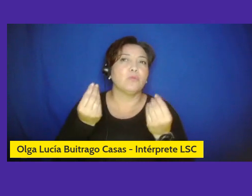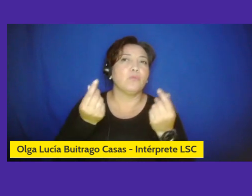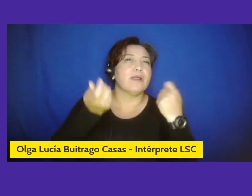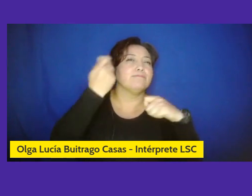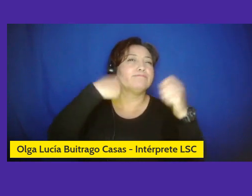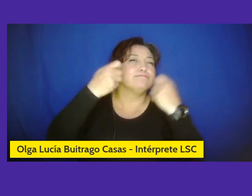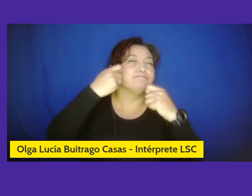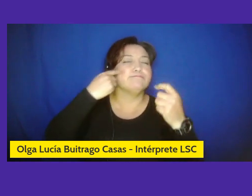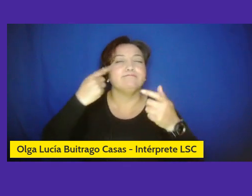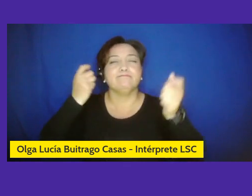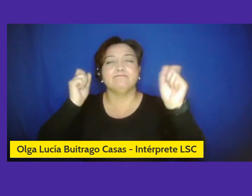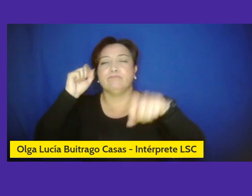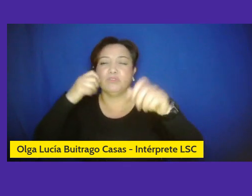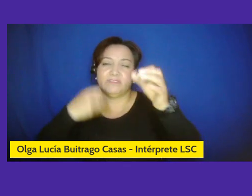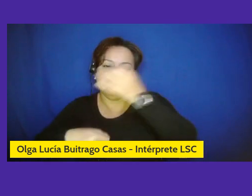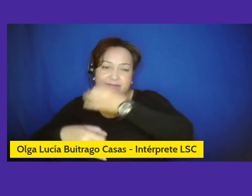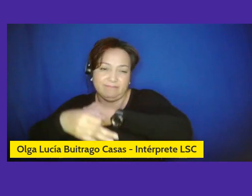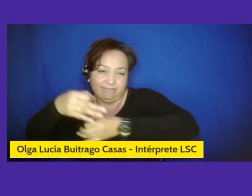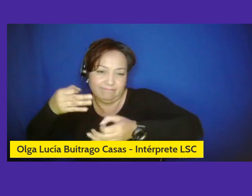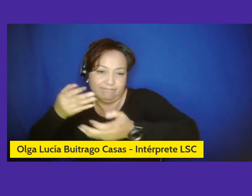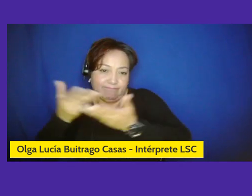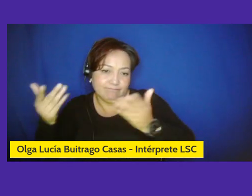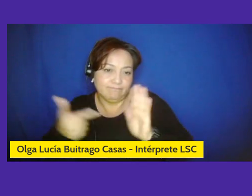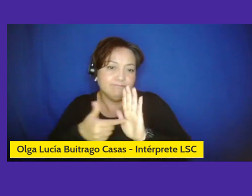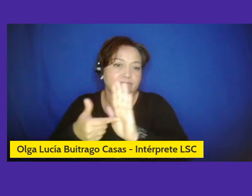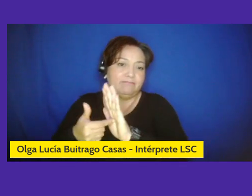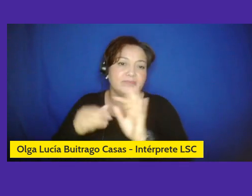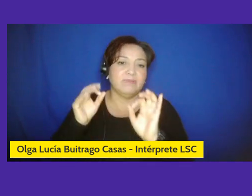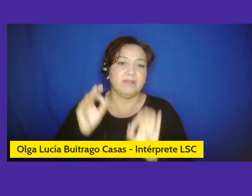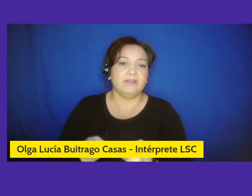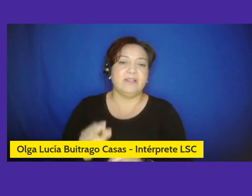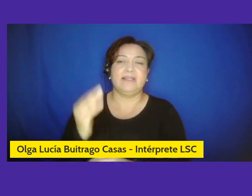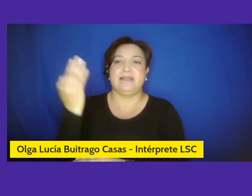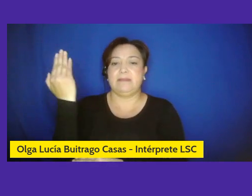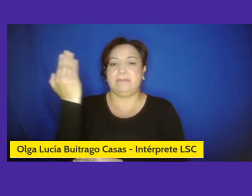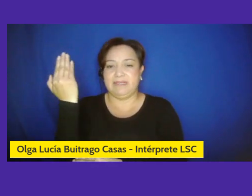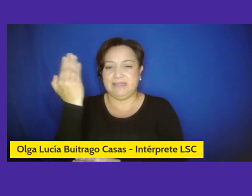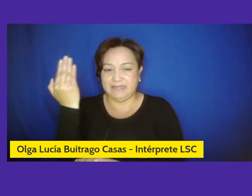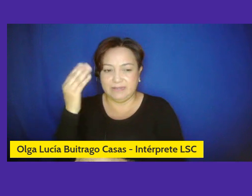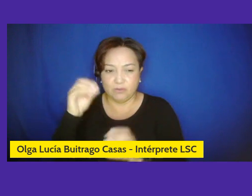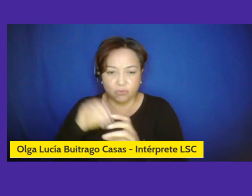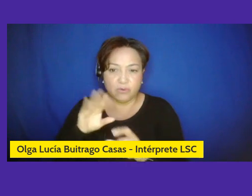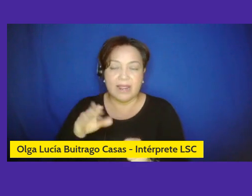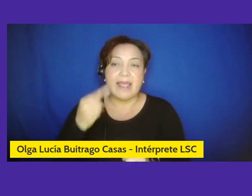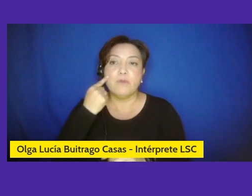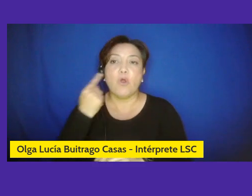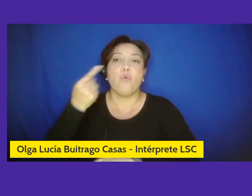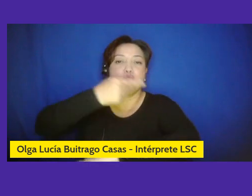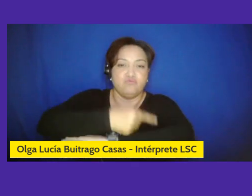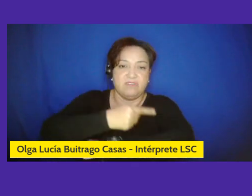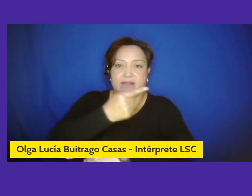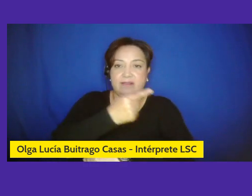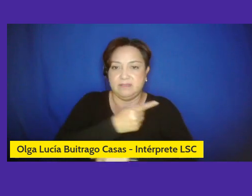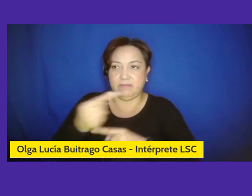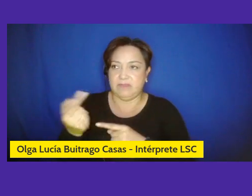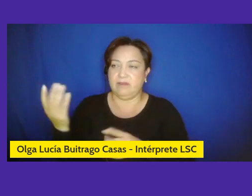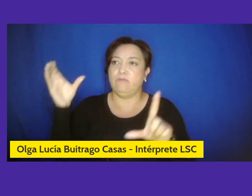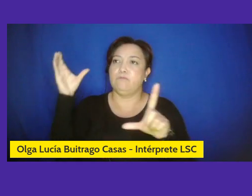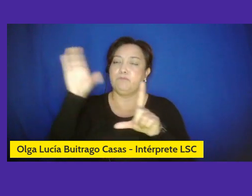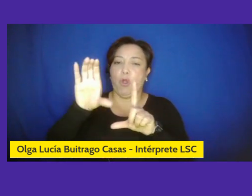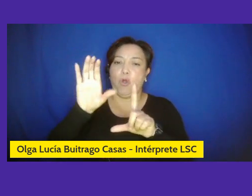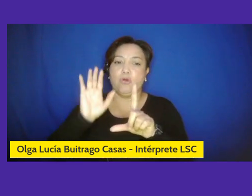Programamos la película un día a la semana. Y entonces lo que hacíamos era enfocar la comunicación a ese día y que la gente vaya ese